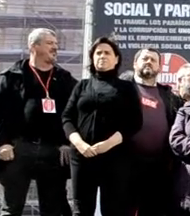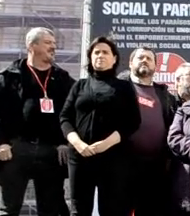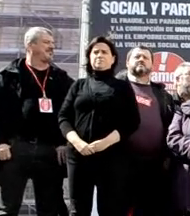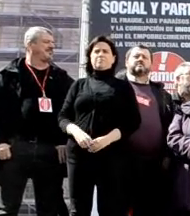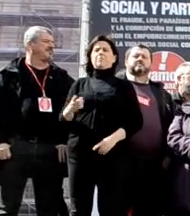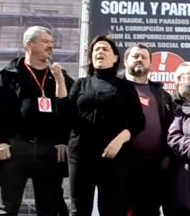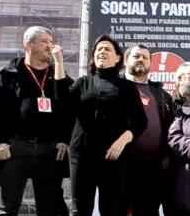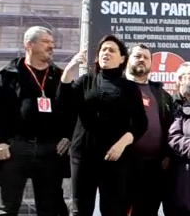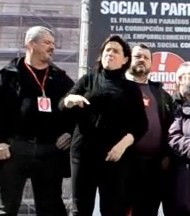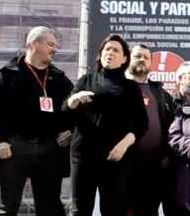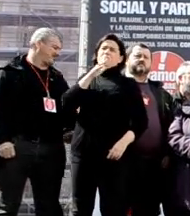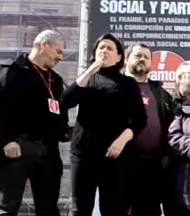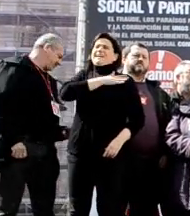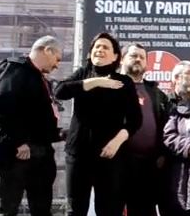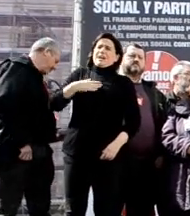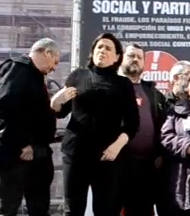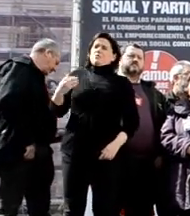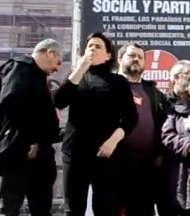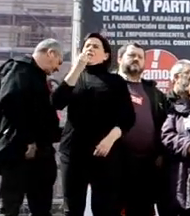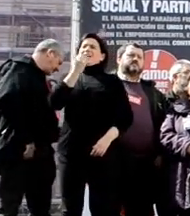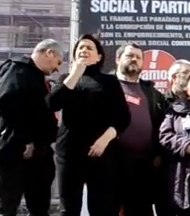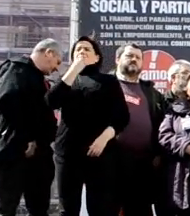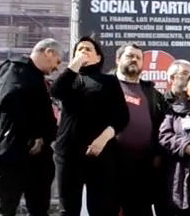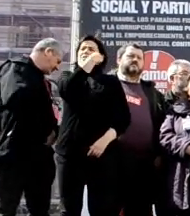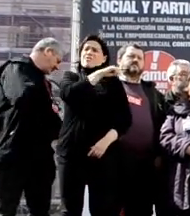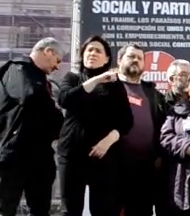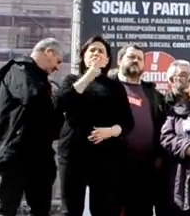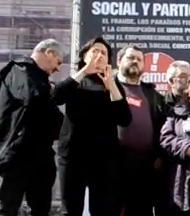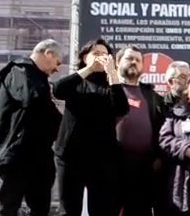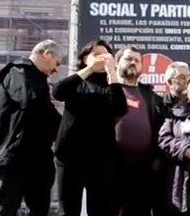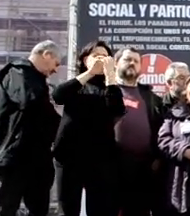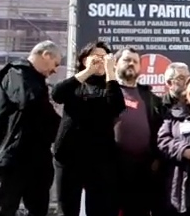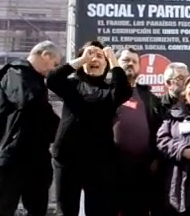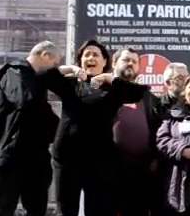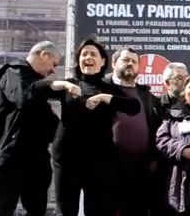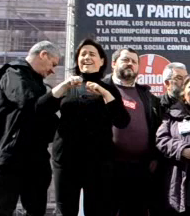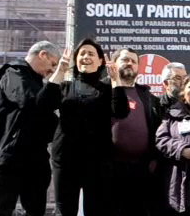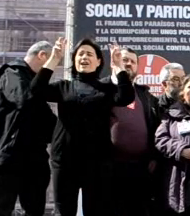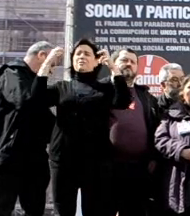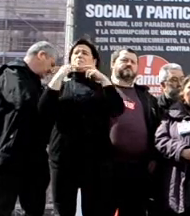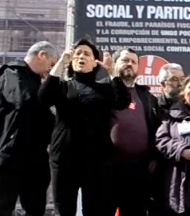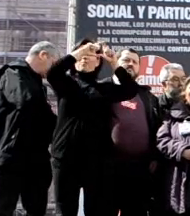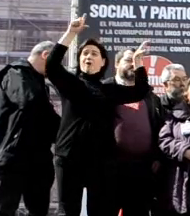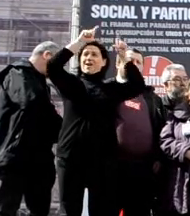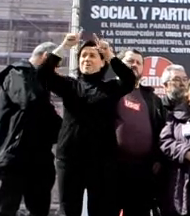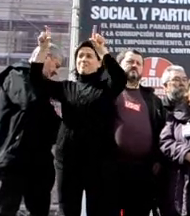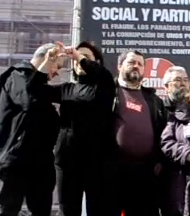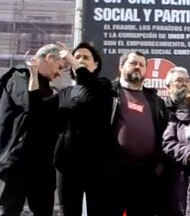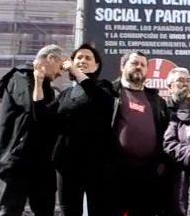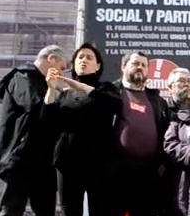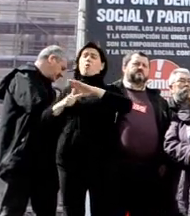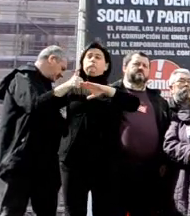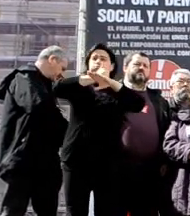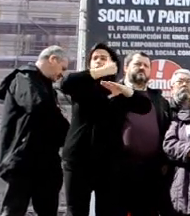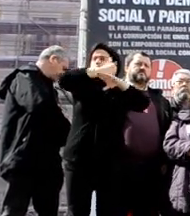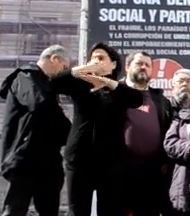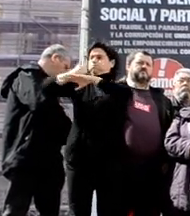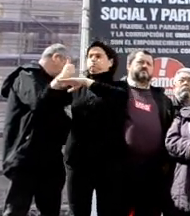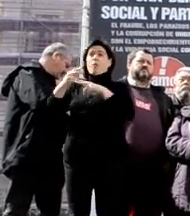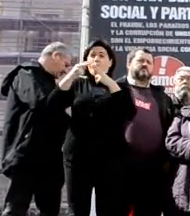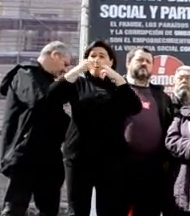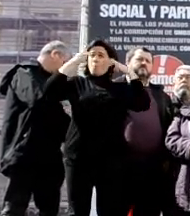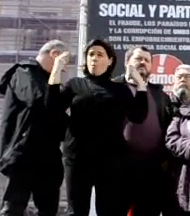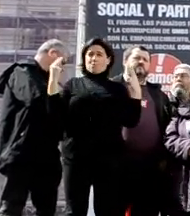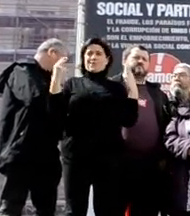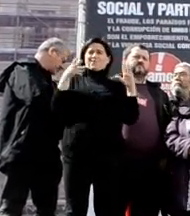Para rechazar los casos de abierta complicidad entre cargos públicos y empresas que corrompen el ejercicio de la